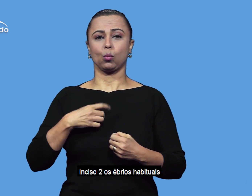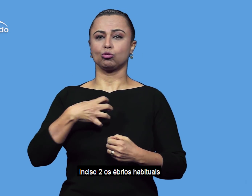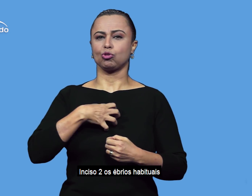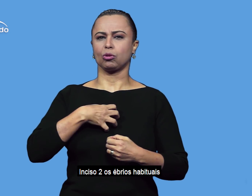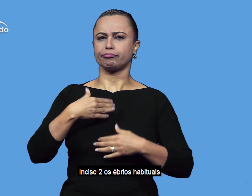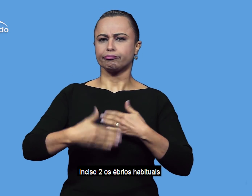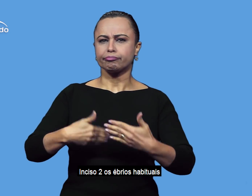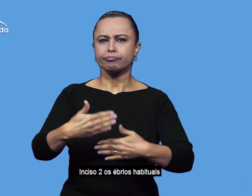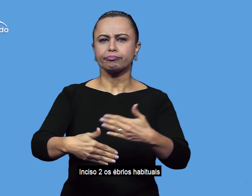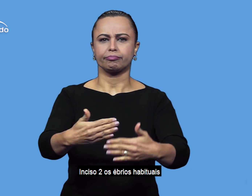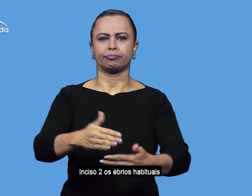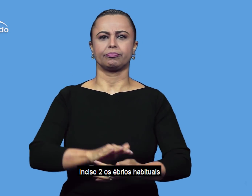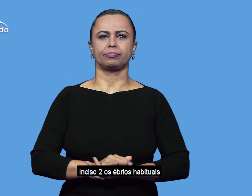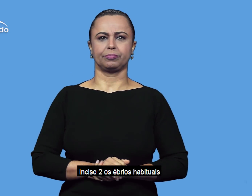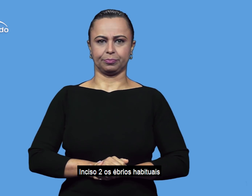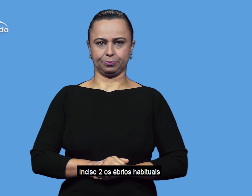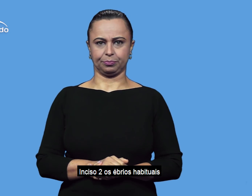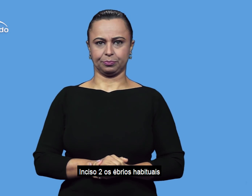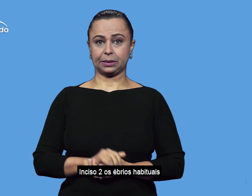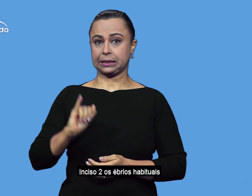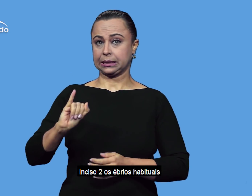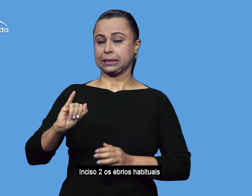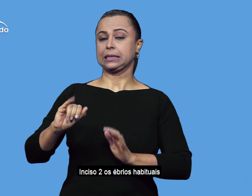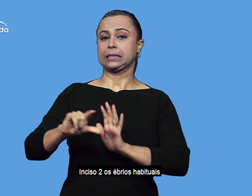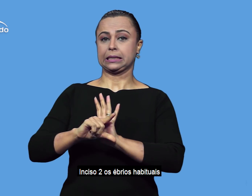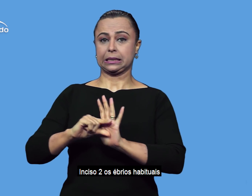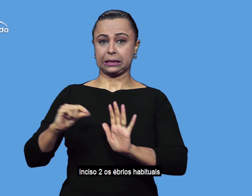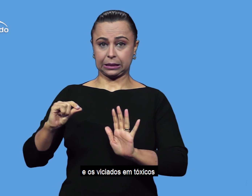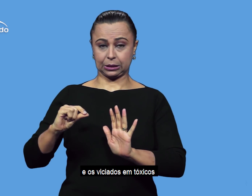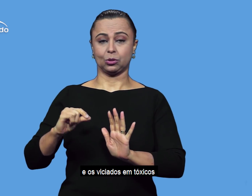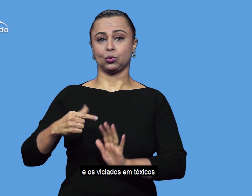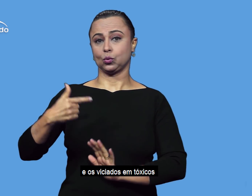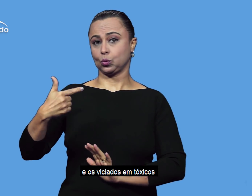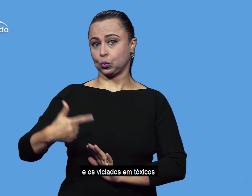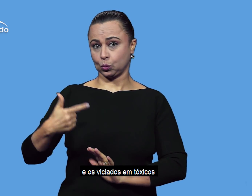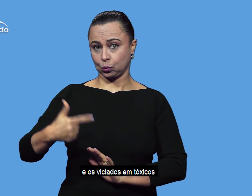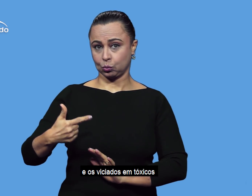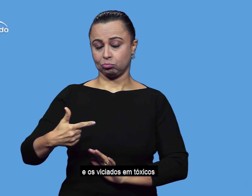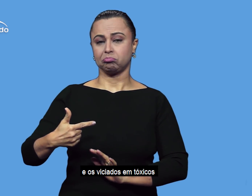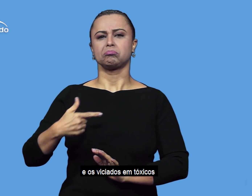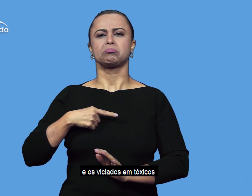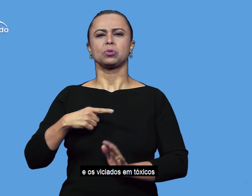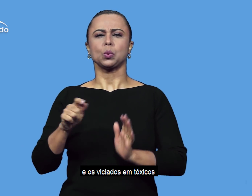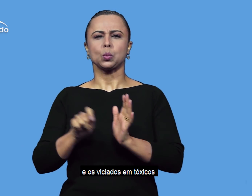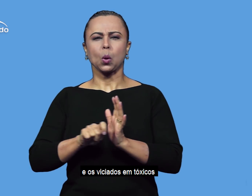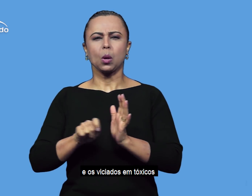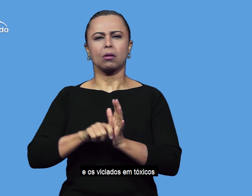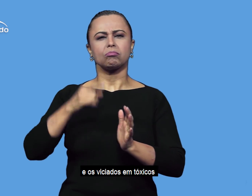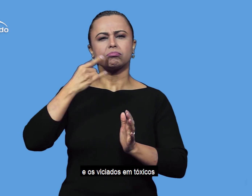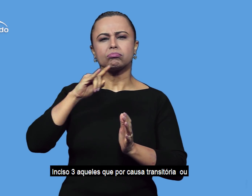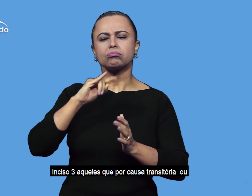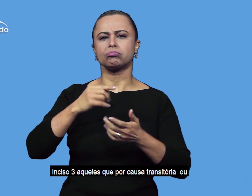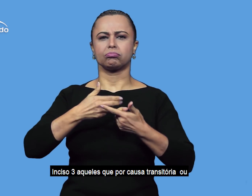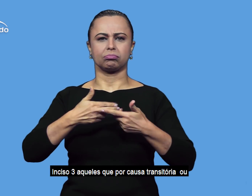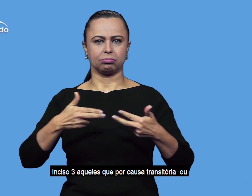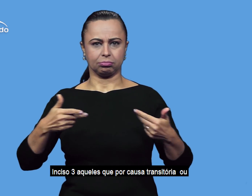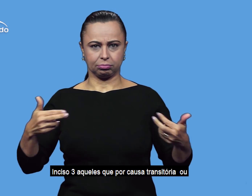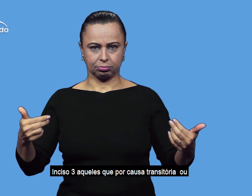inciso 2 os óbvios habituais e os viciados em tóxicos inciso 3